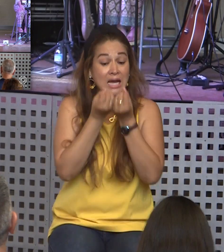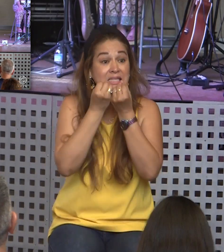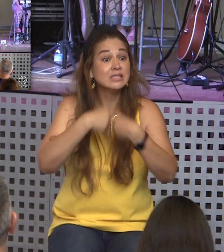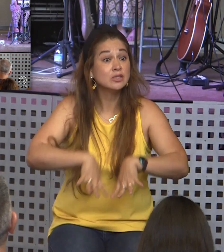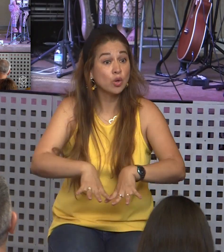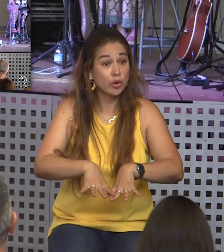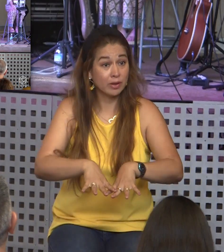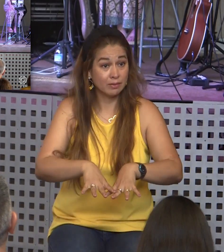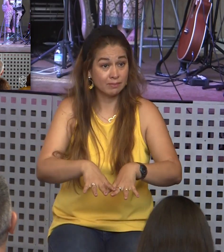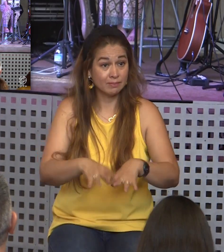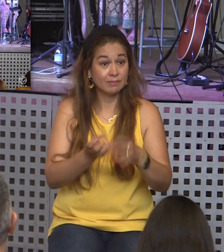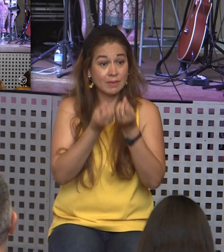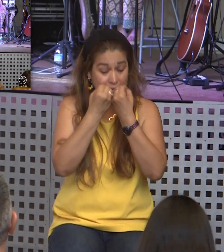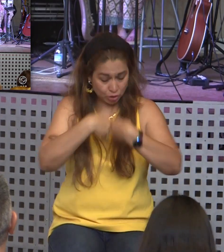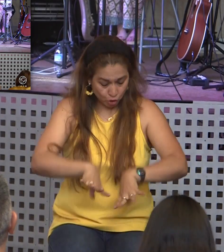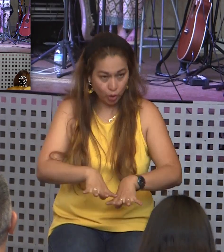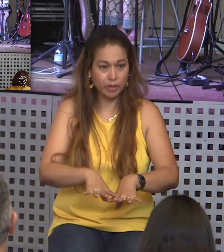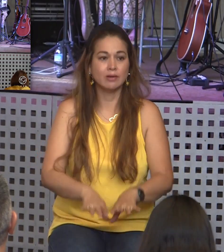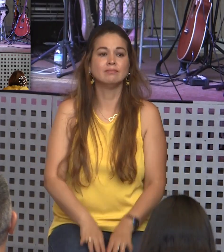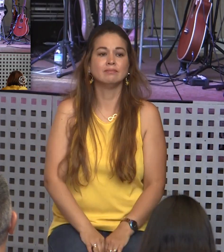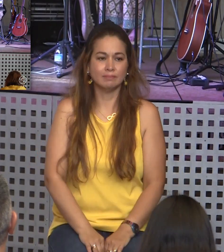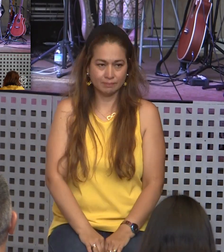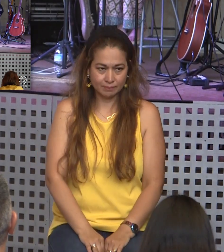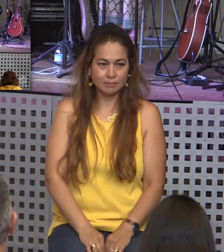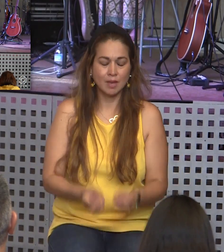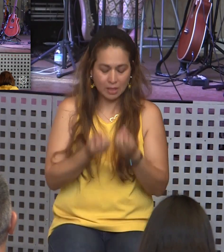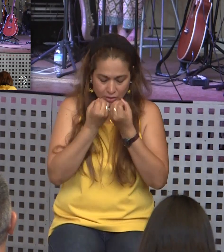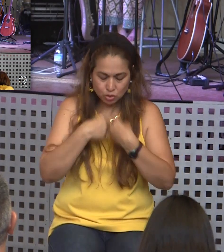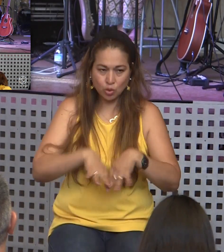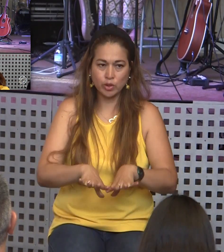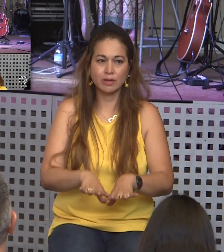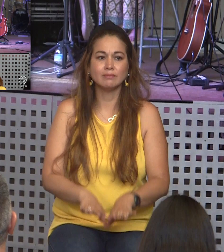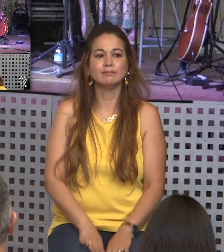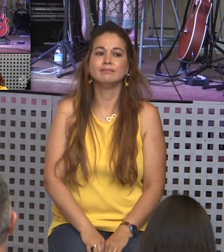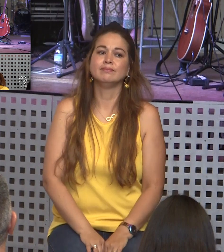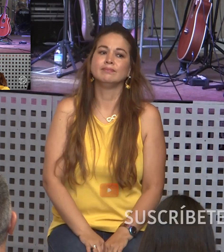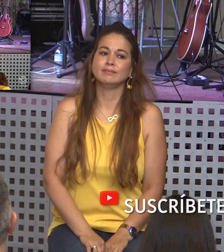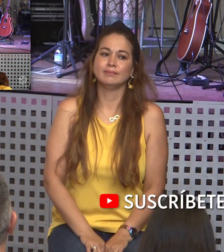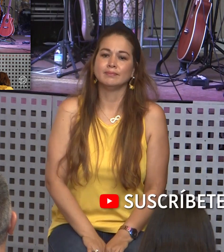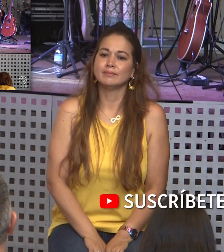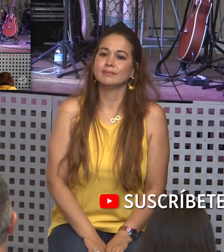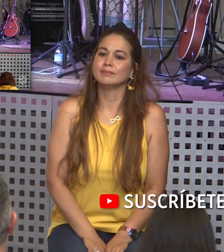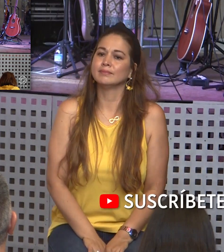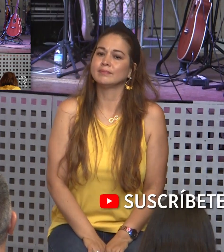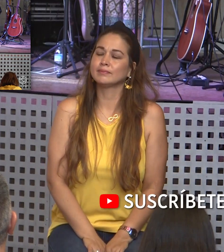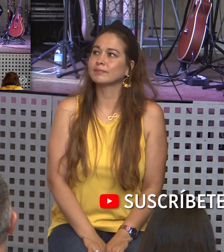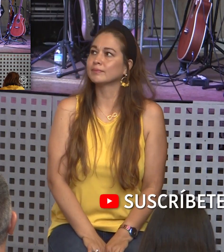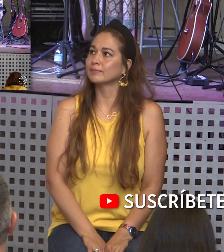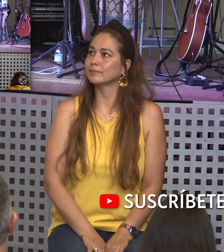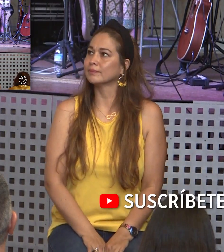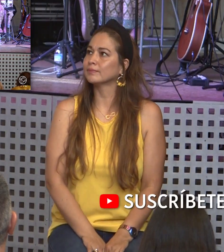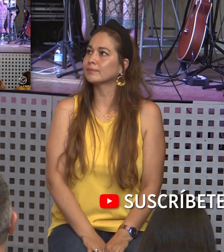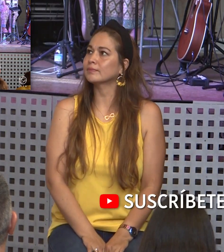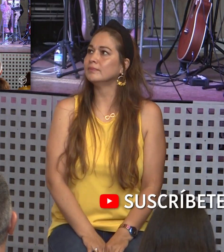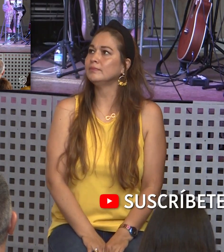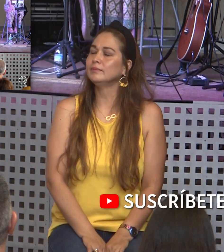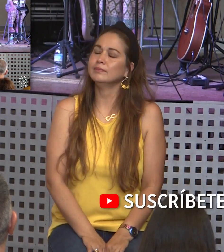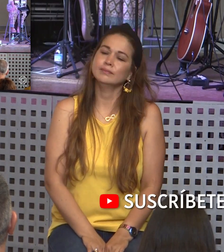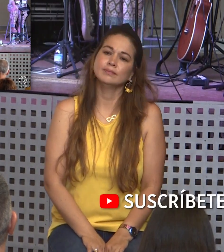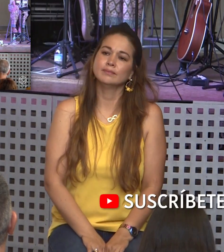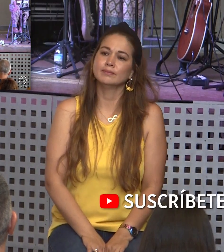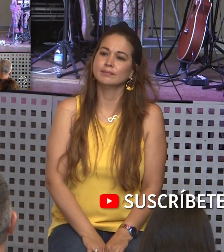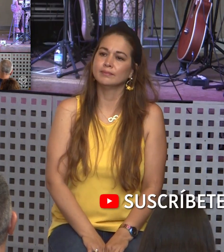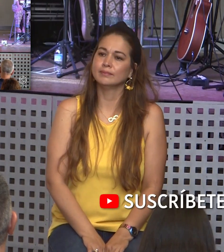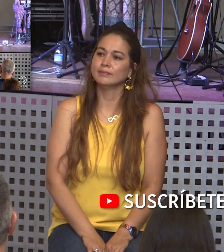simplemente obviándolos y diciendo, es vuestro problema, pues si no veis. No, estaba ayudando a que puedan ver, igual que a